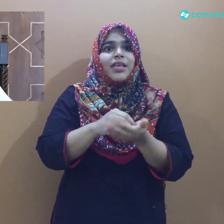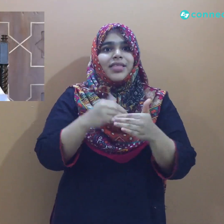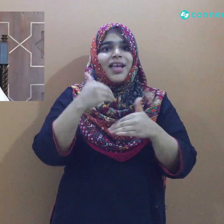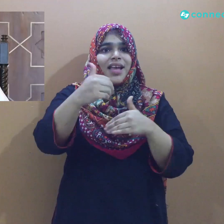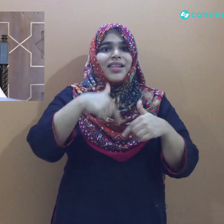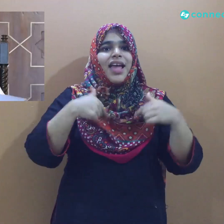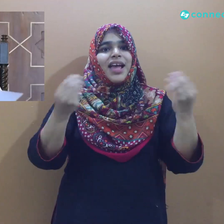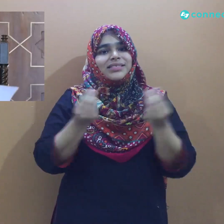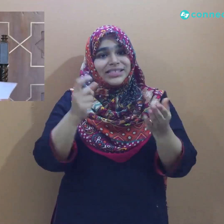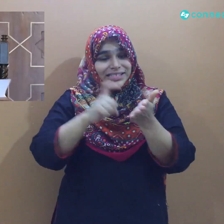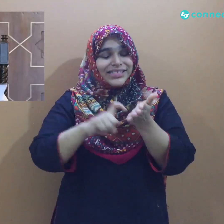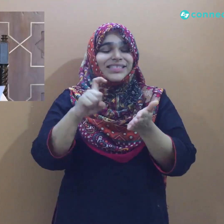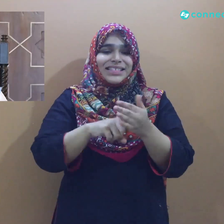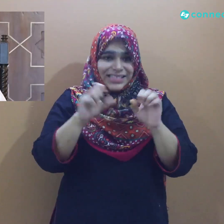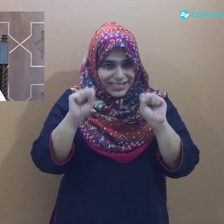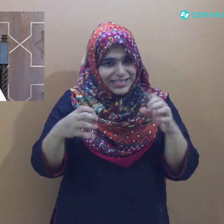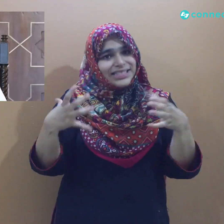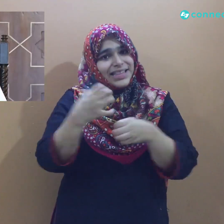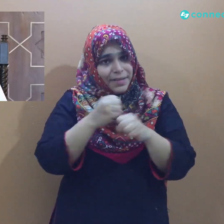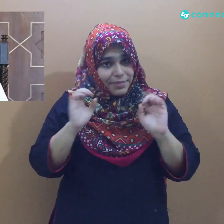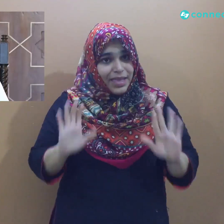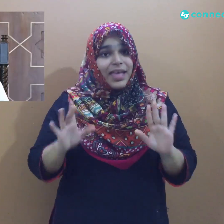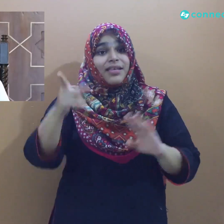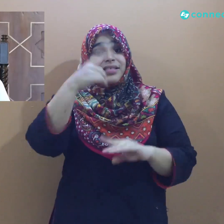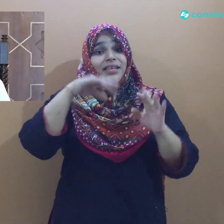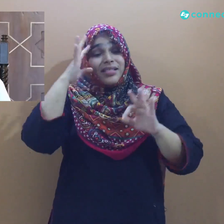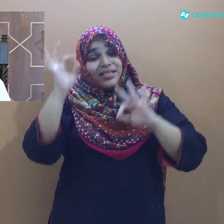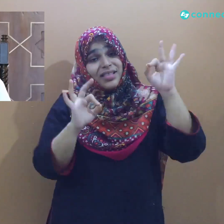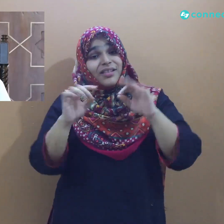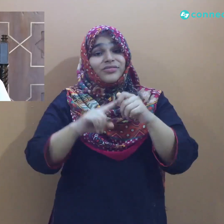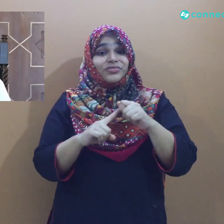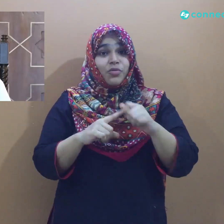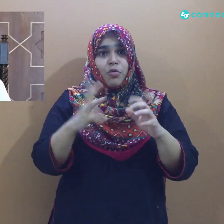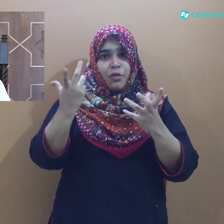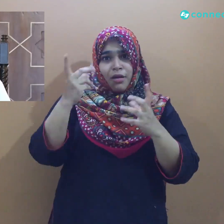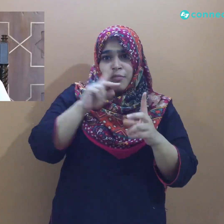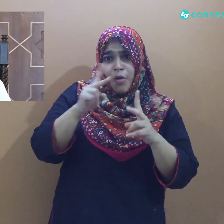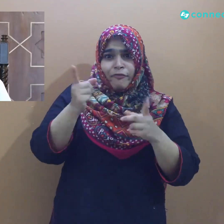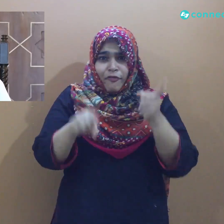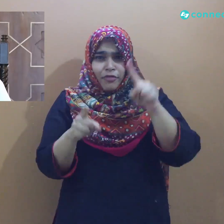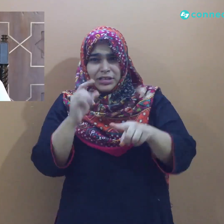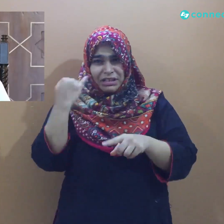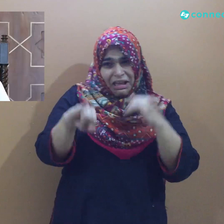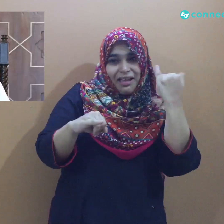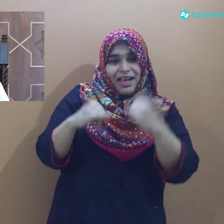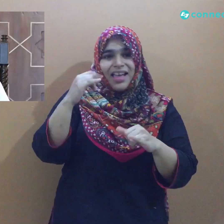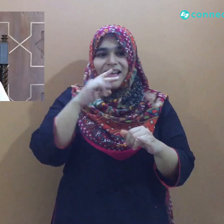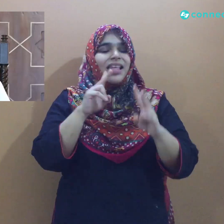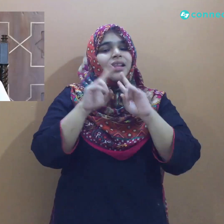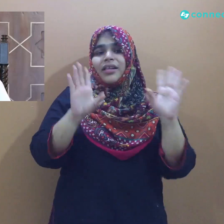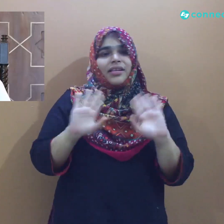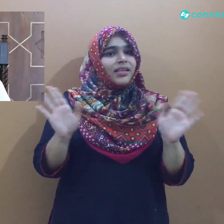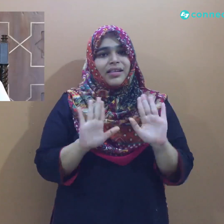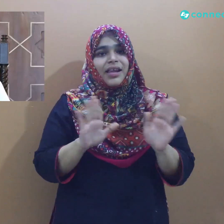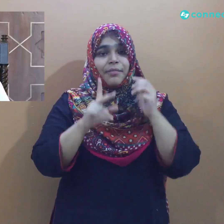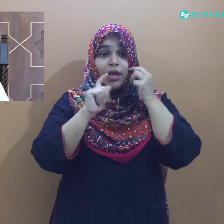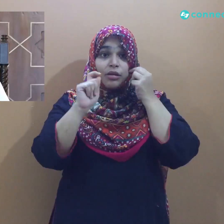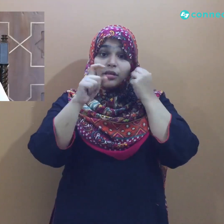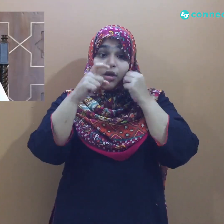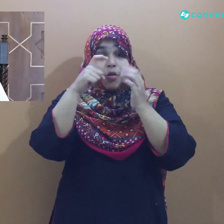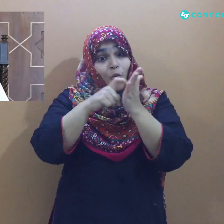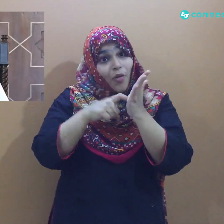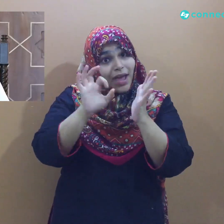سب ویسے ہی جائز ہیں، مگر اب ہم سب مہر لگا رہے ہیں سب لوگ مل کر اس بات کے اوپر کہ یہ ان اصولوں